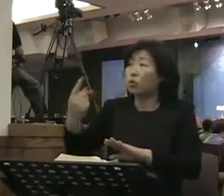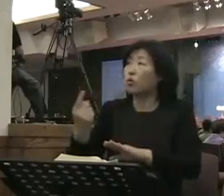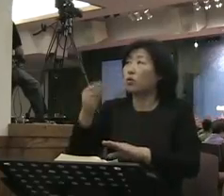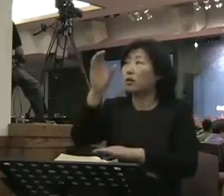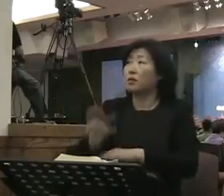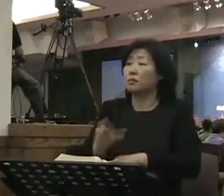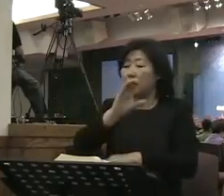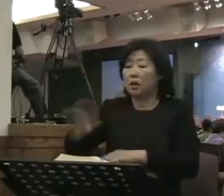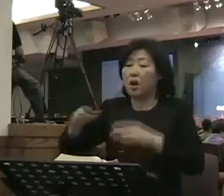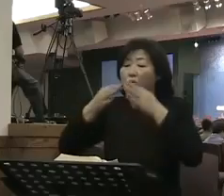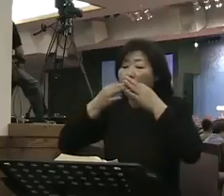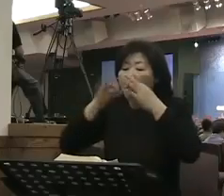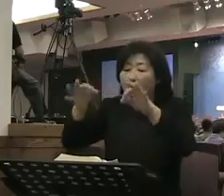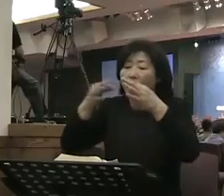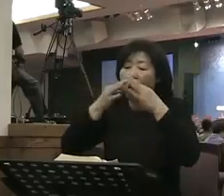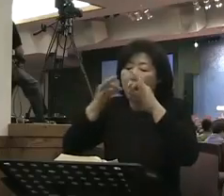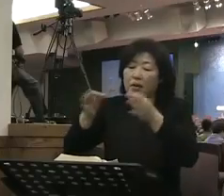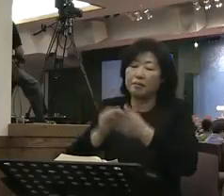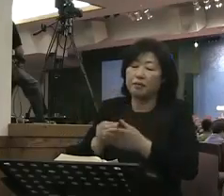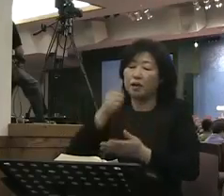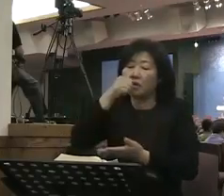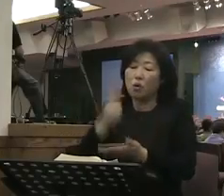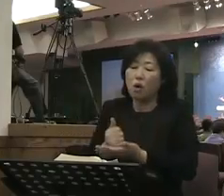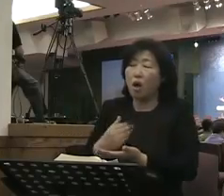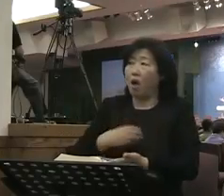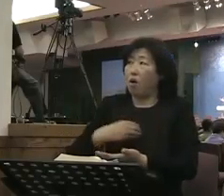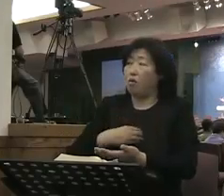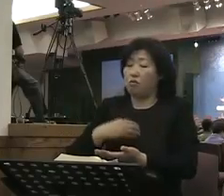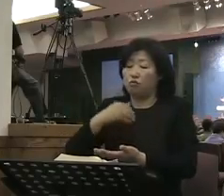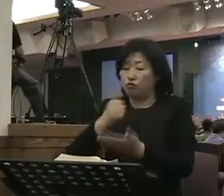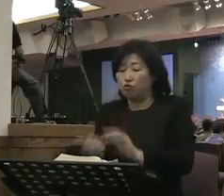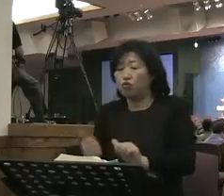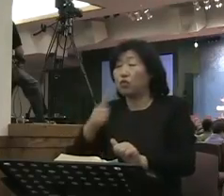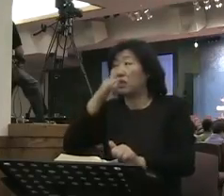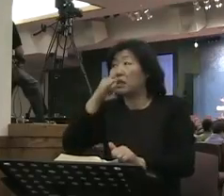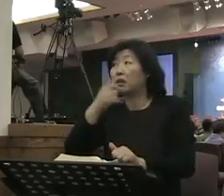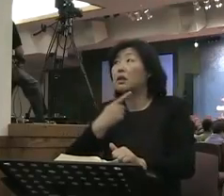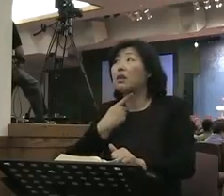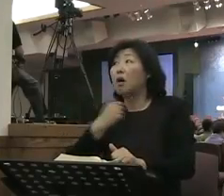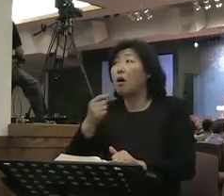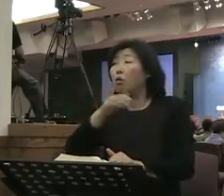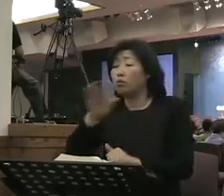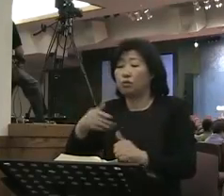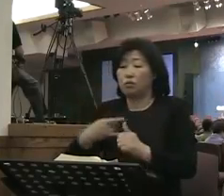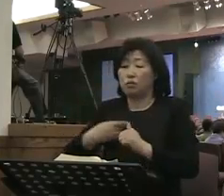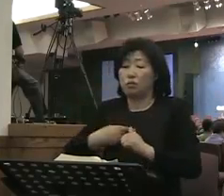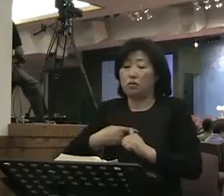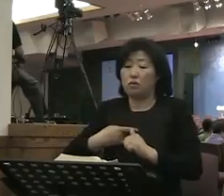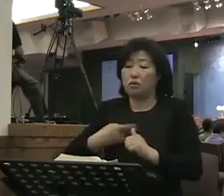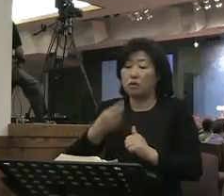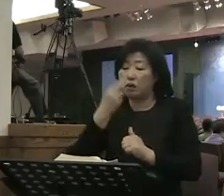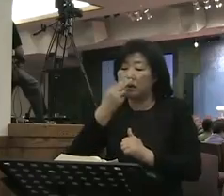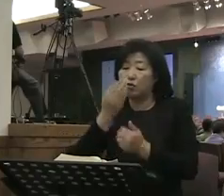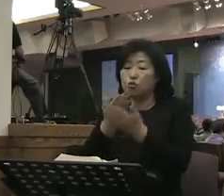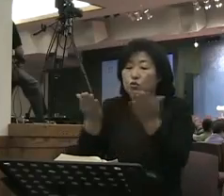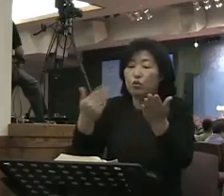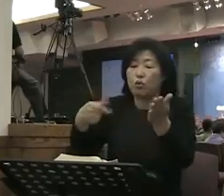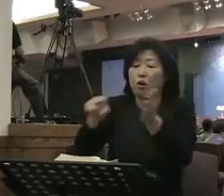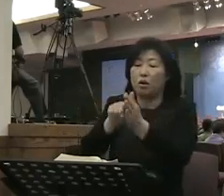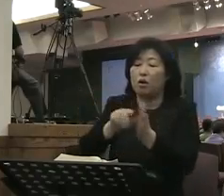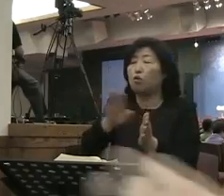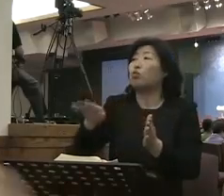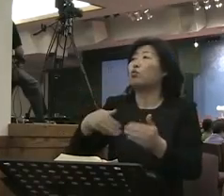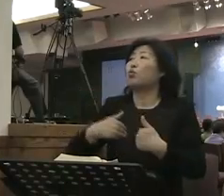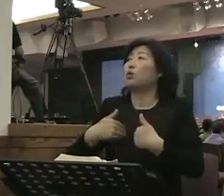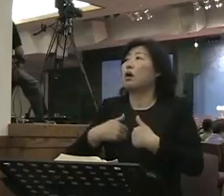외치십니다. 죄와 허물로 죽어있던 우리들에게 하나님의 생명을 주시기 위하여,